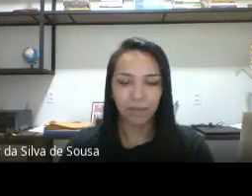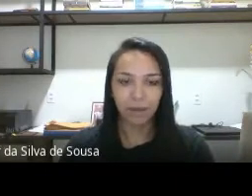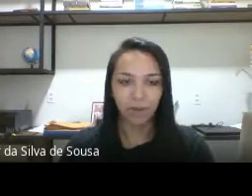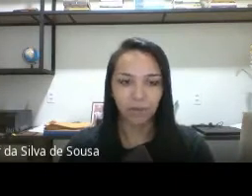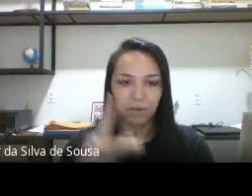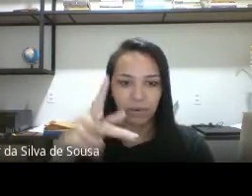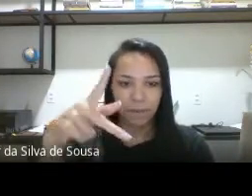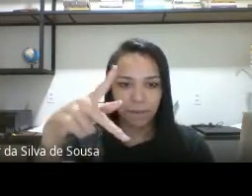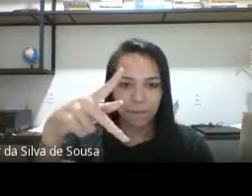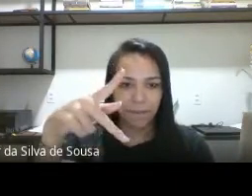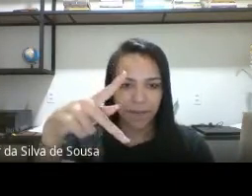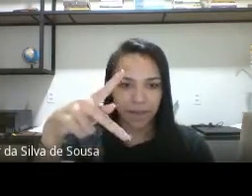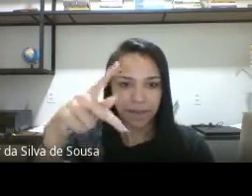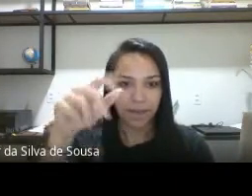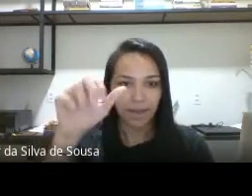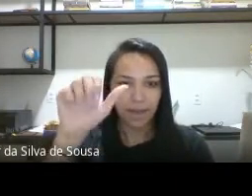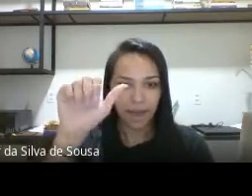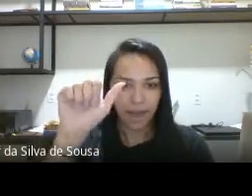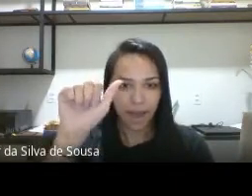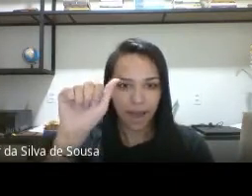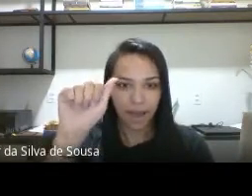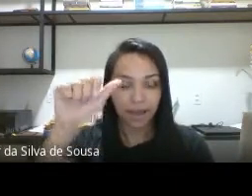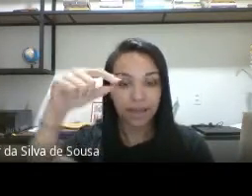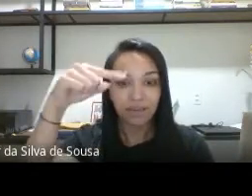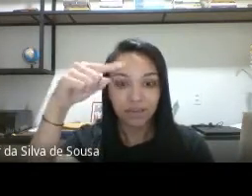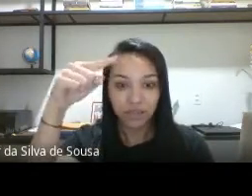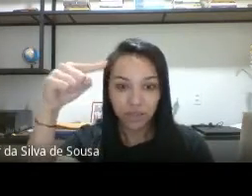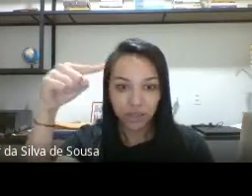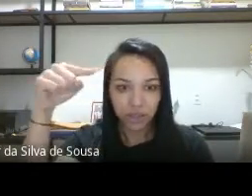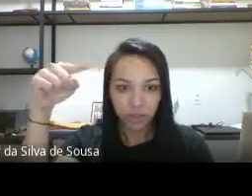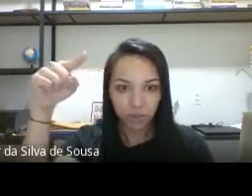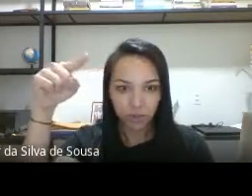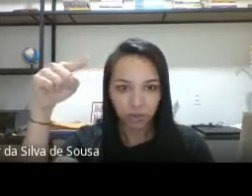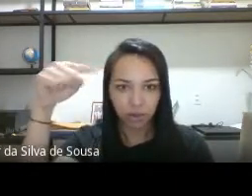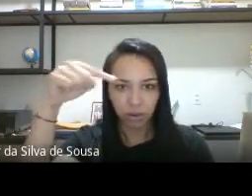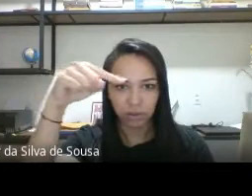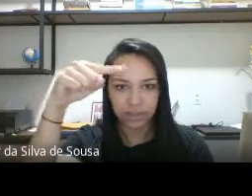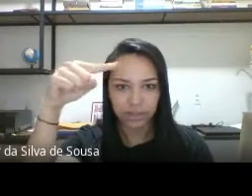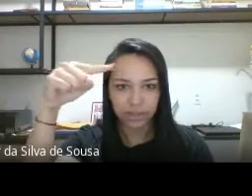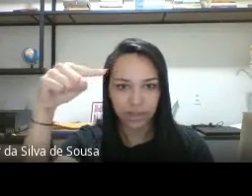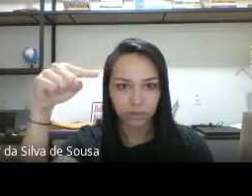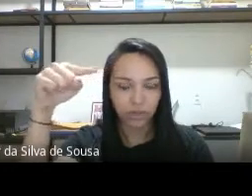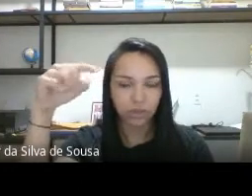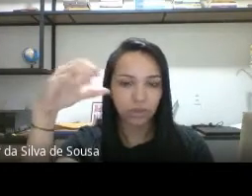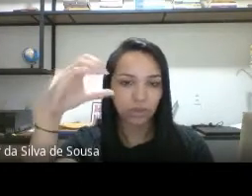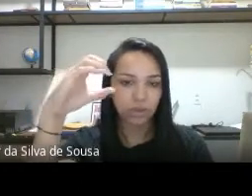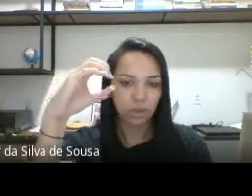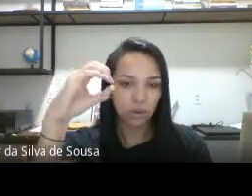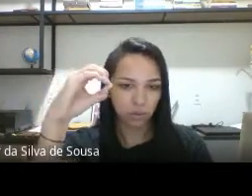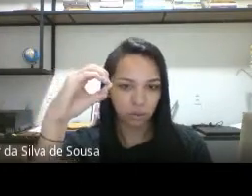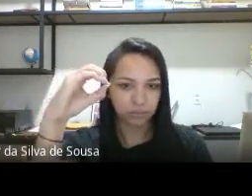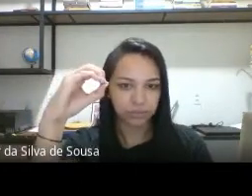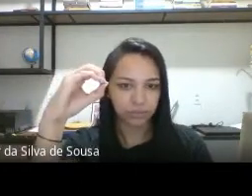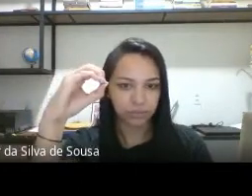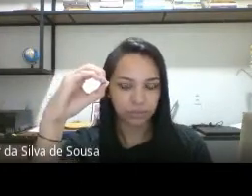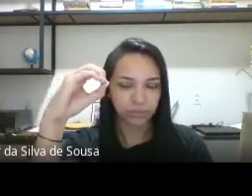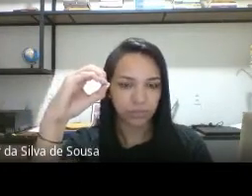palavra pão. P, A, tio, ó, desenho tio,